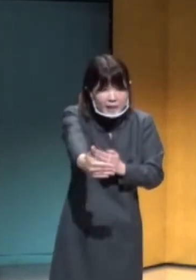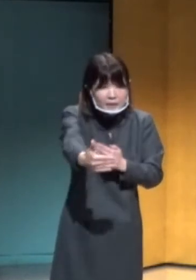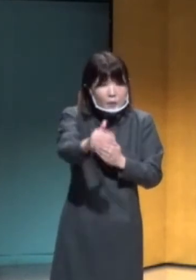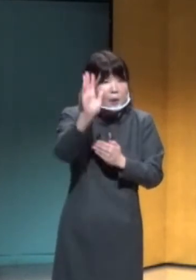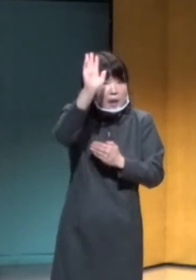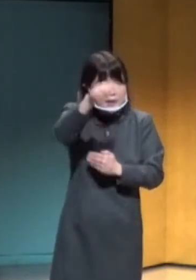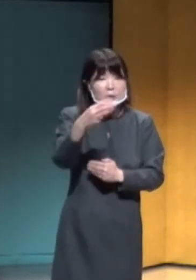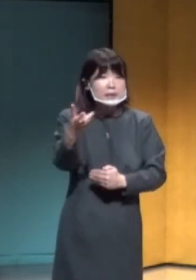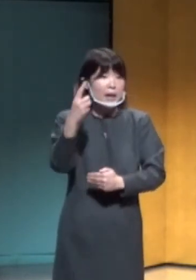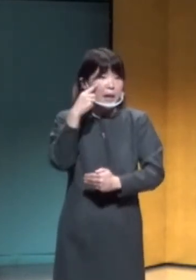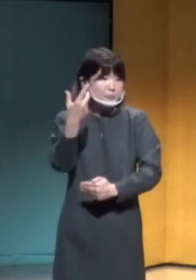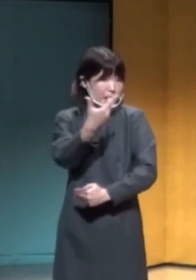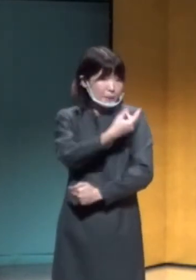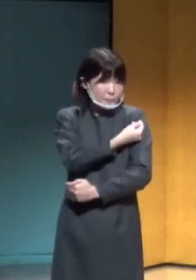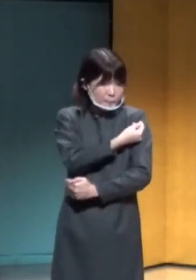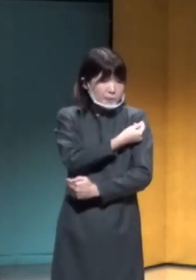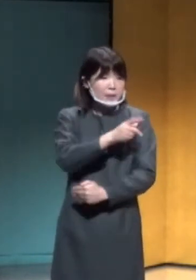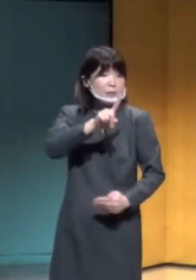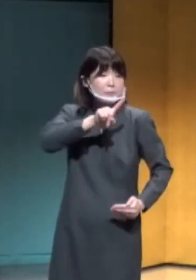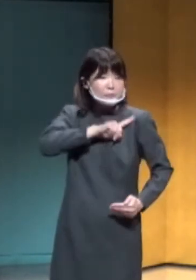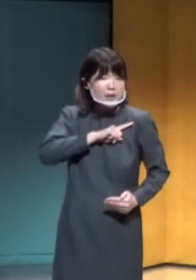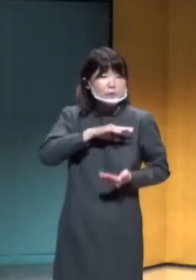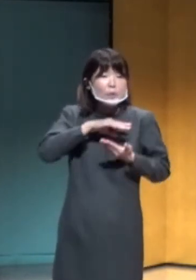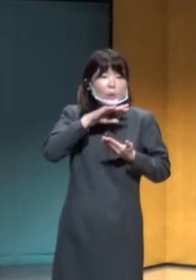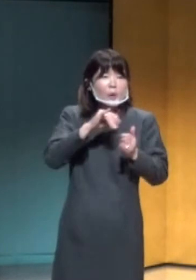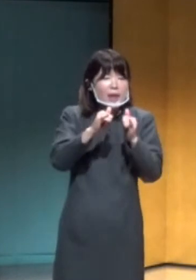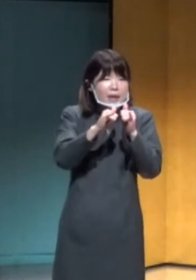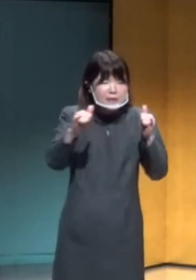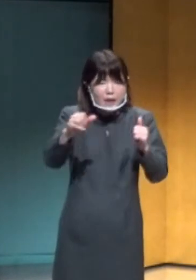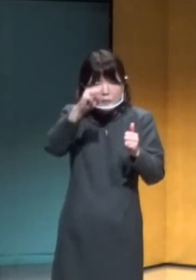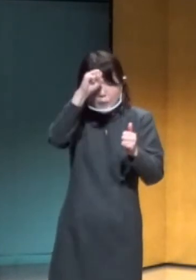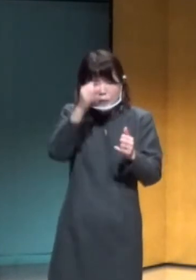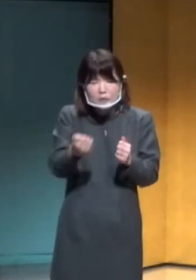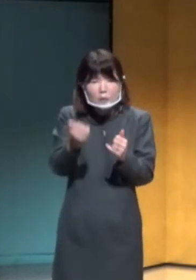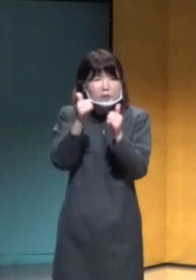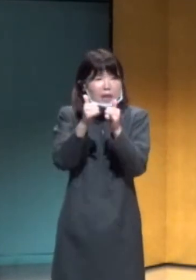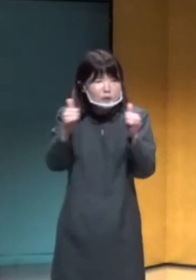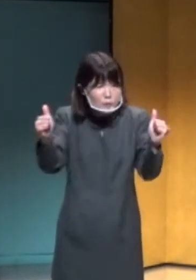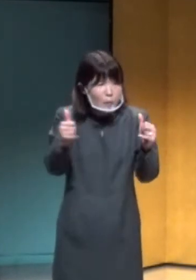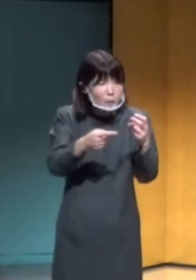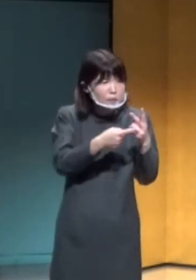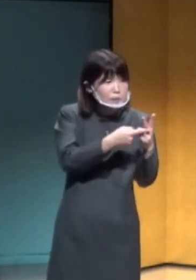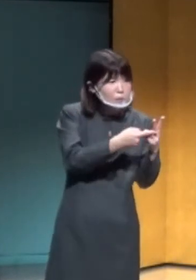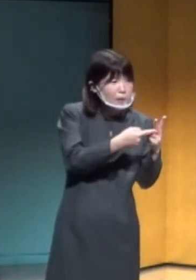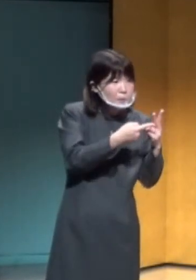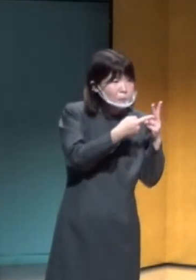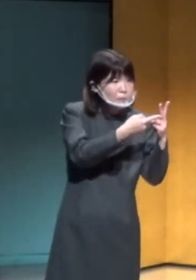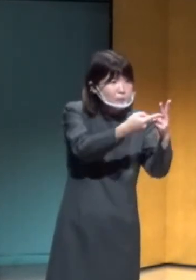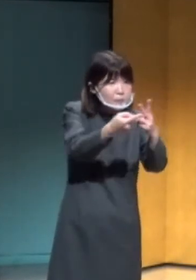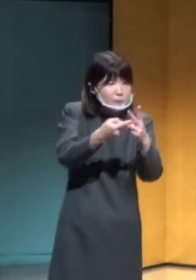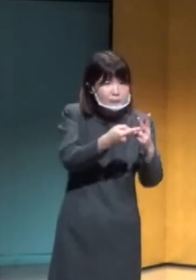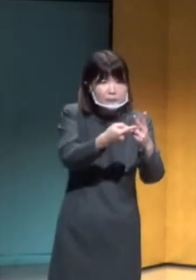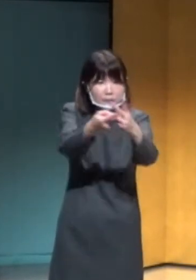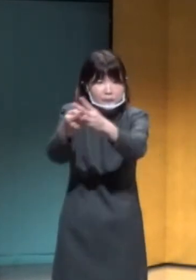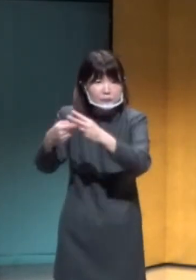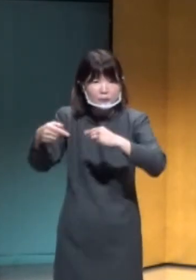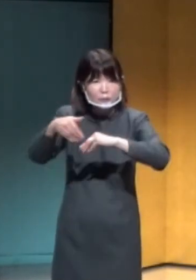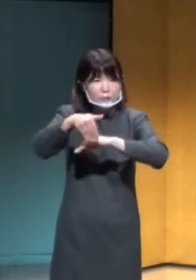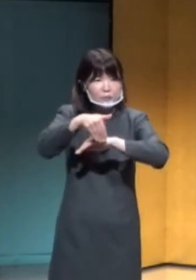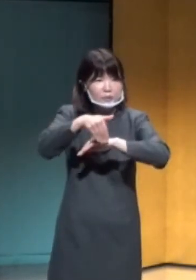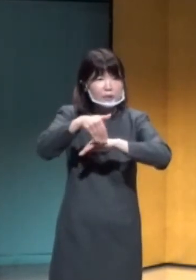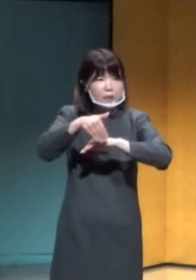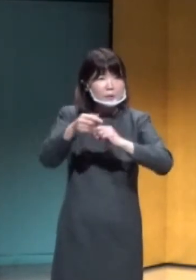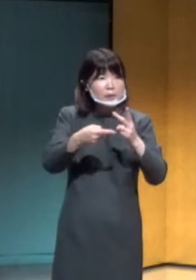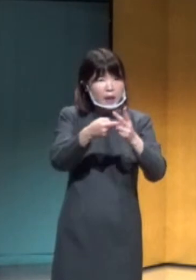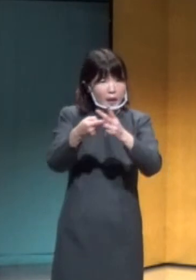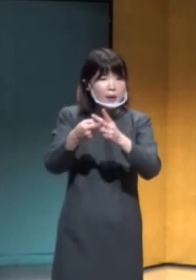の皆様、特定疾患をお持ちの皆様方に接種券の郵送がすでに始まっております。この